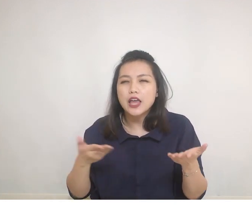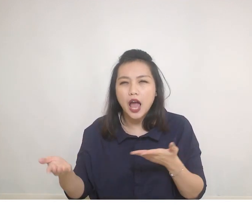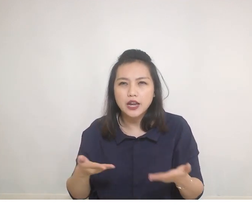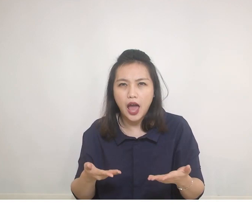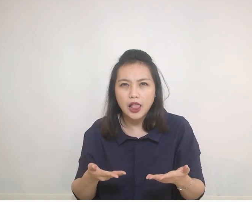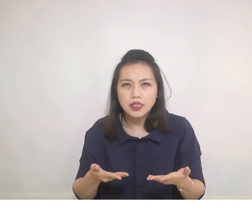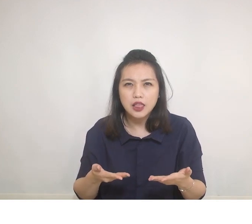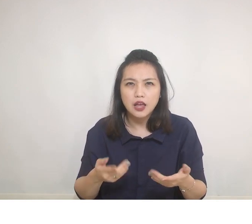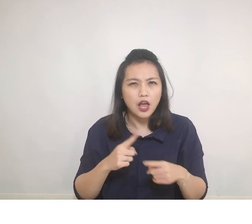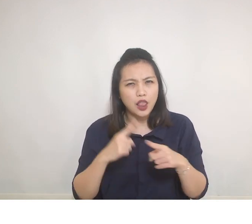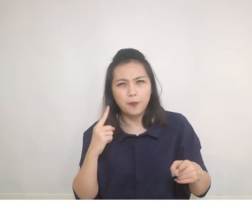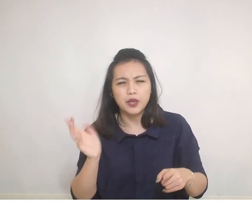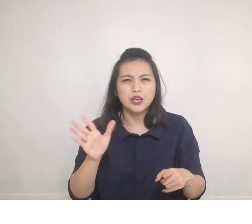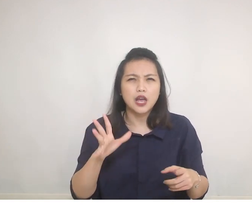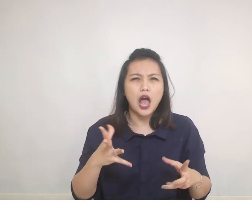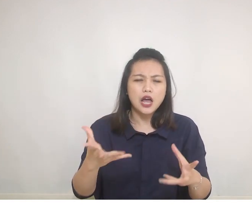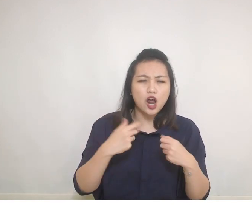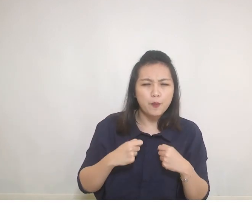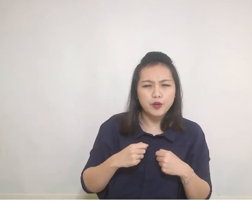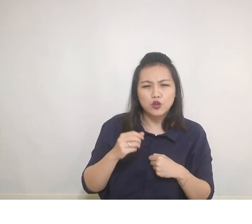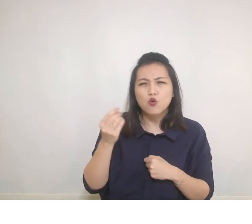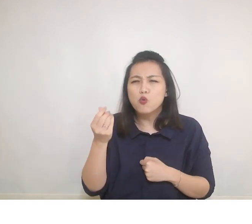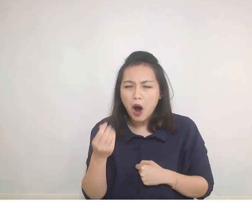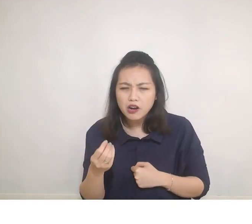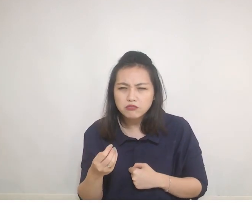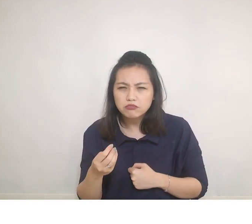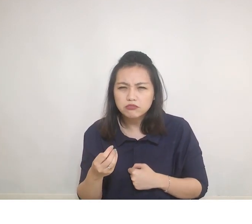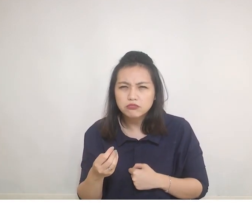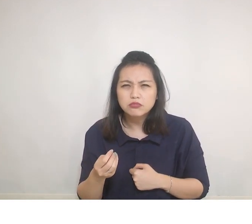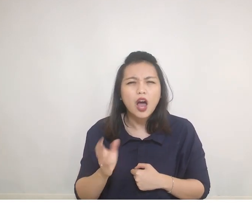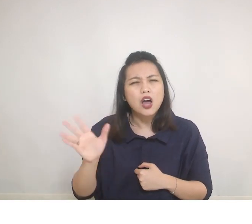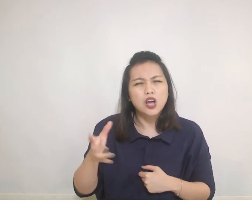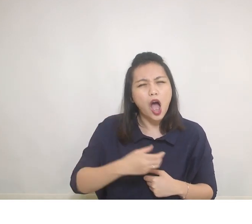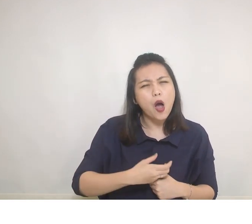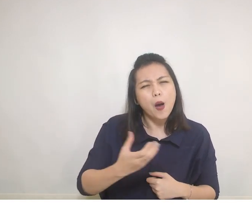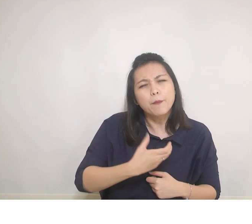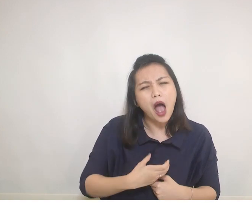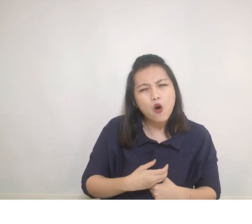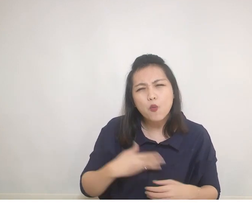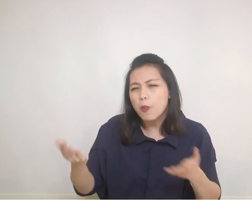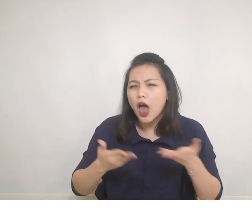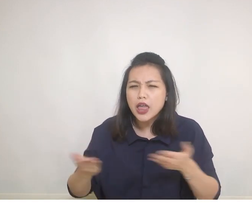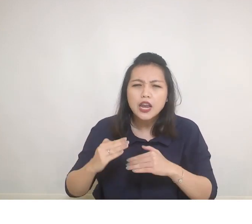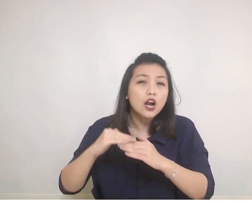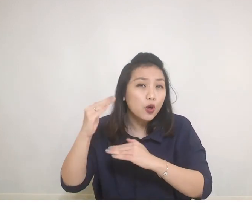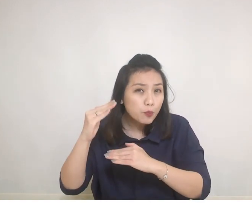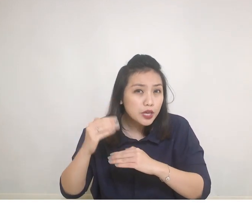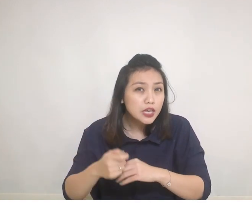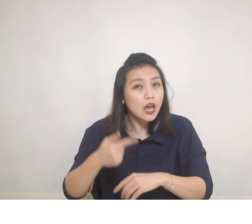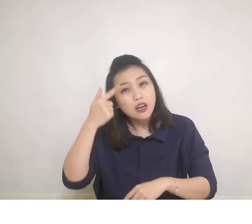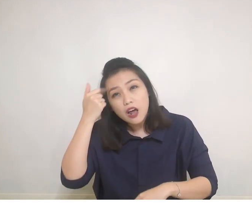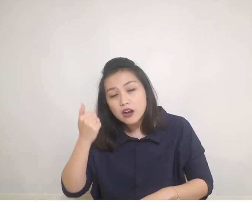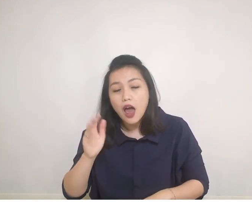Ya. Berarti sebenarnya kita banyak sering menyanyikan lagu bahwa Yesus itu begitu indah. Ini katanya tidak